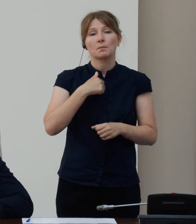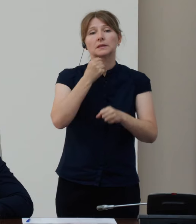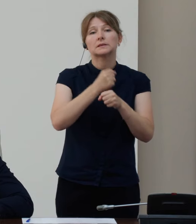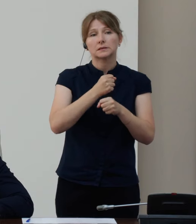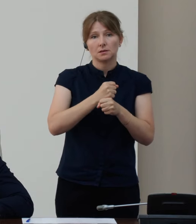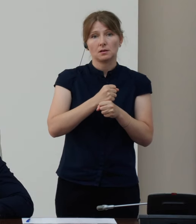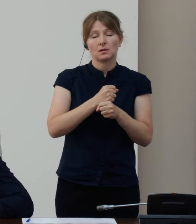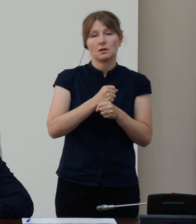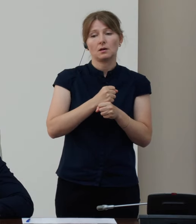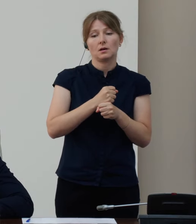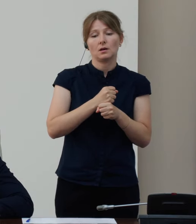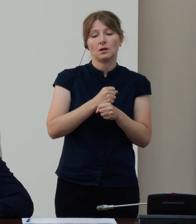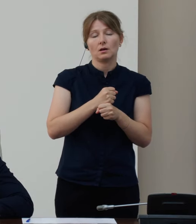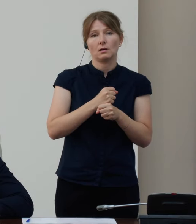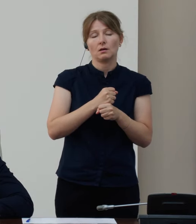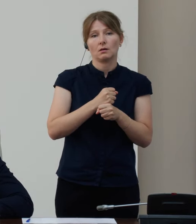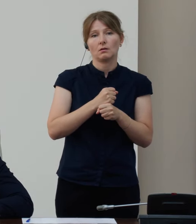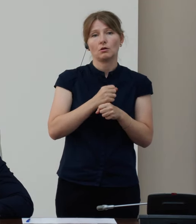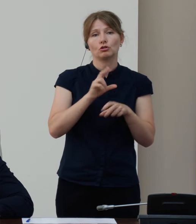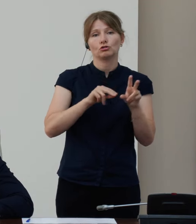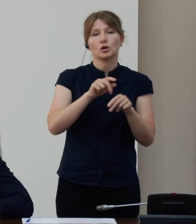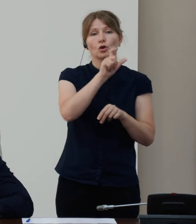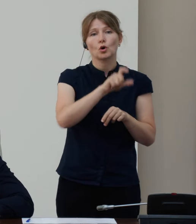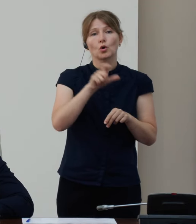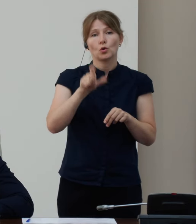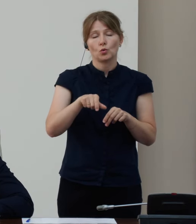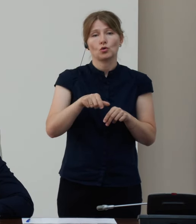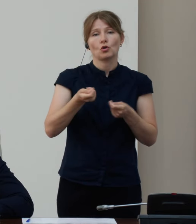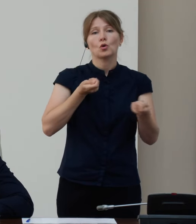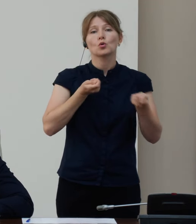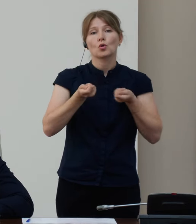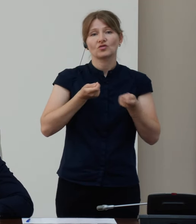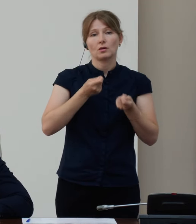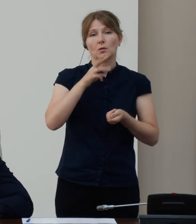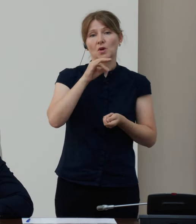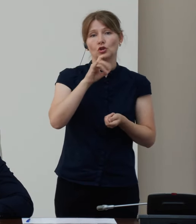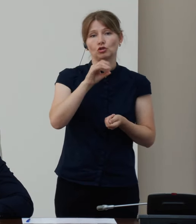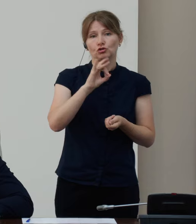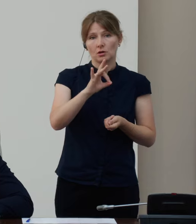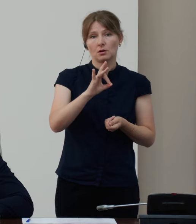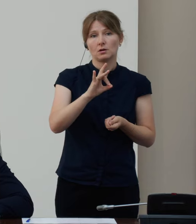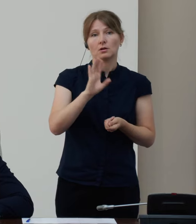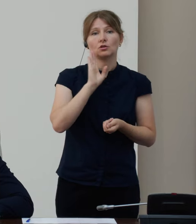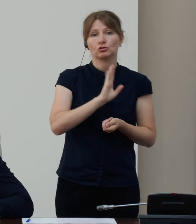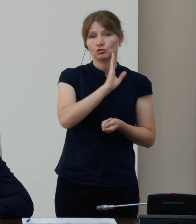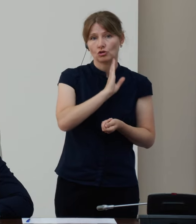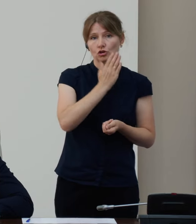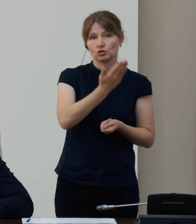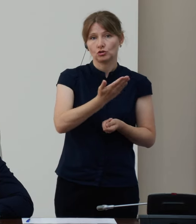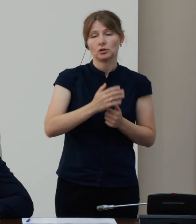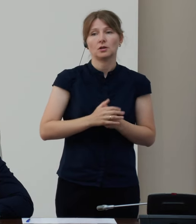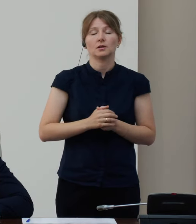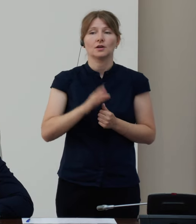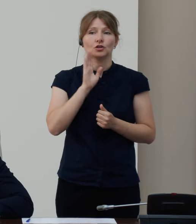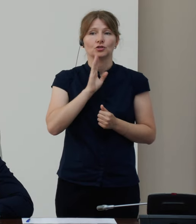nouă de manageri, mai bine zis, managere. Și aici, în sală, am